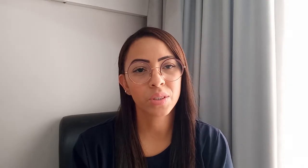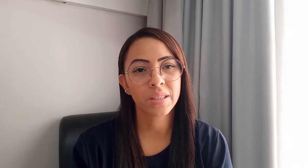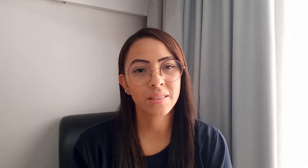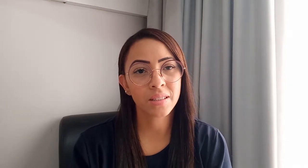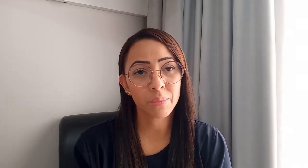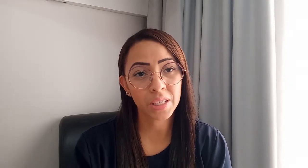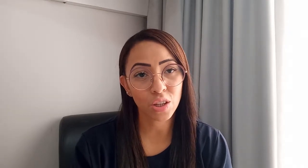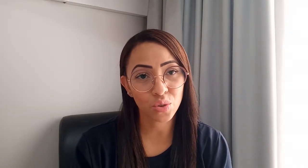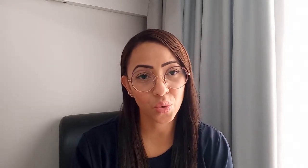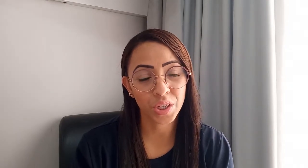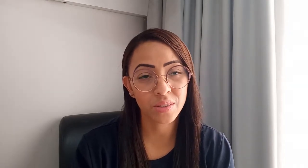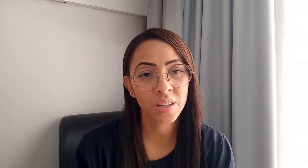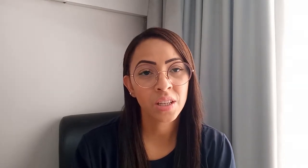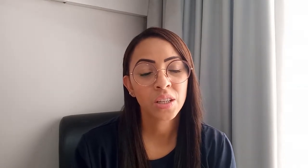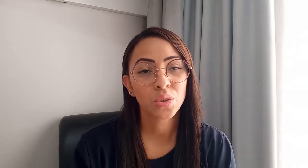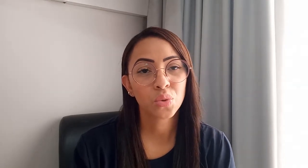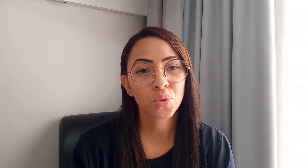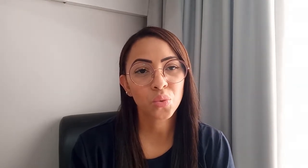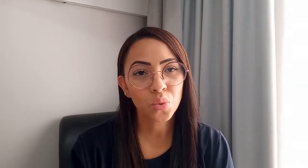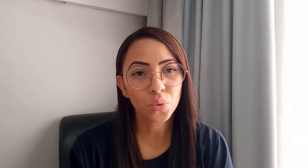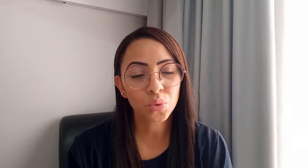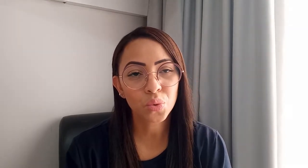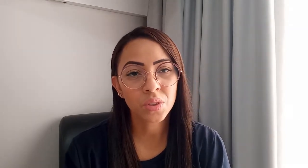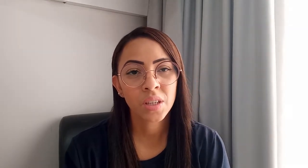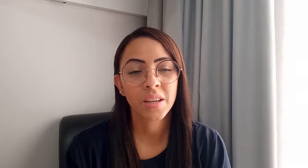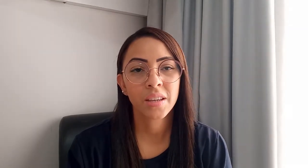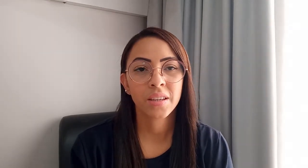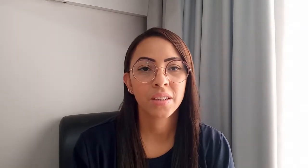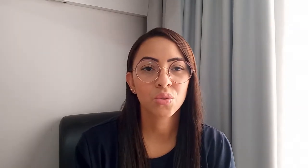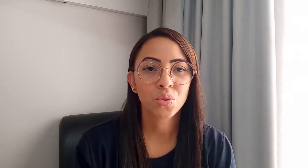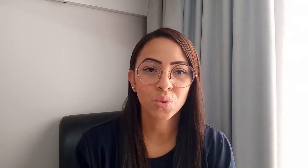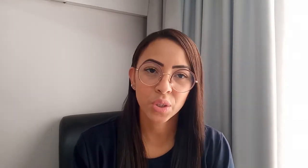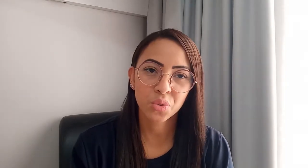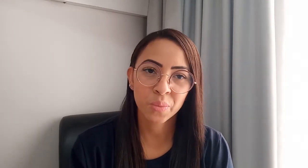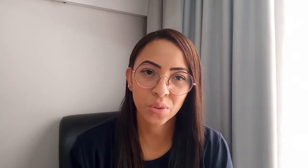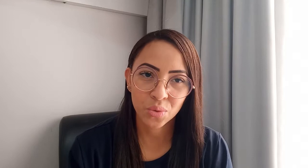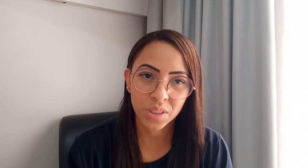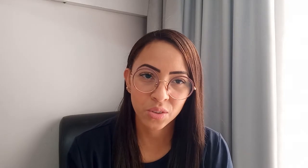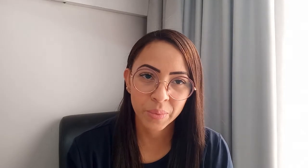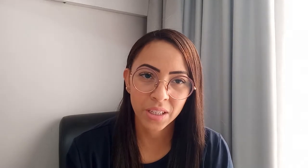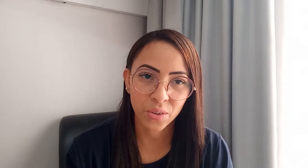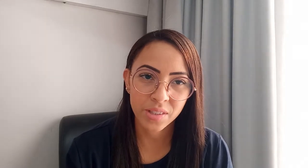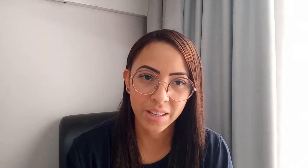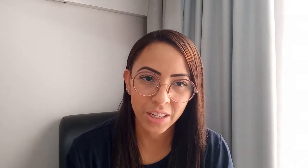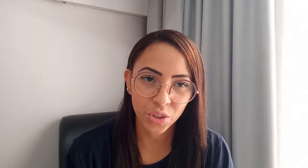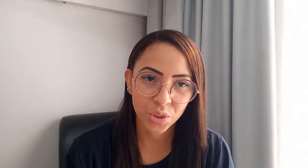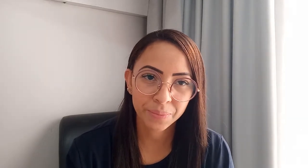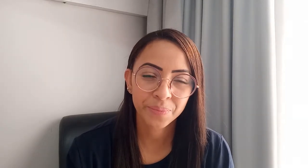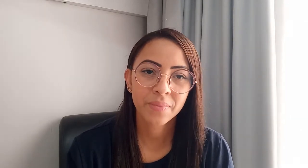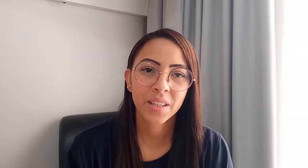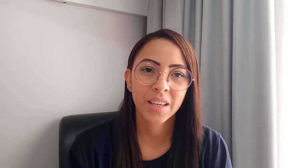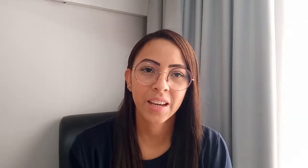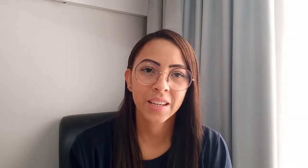das interpretações dos cultos e dos conteúdos produzidos pela nossa igreja, que é a